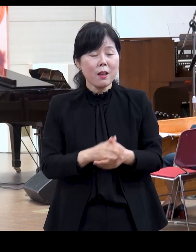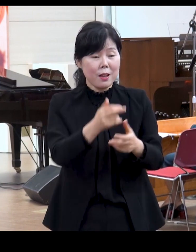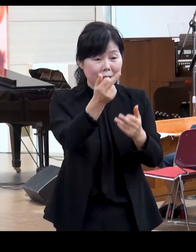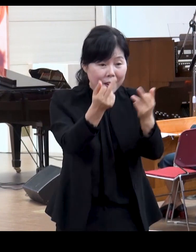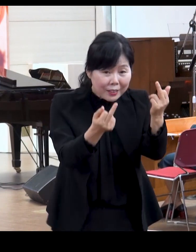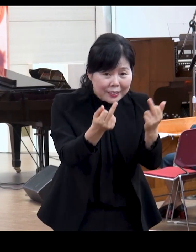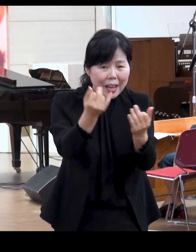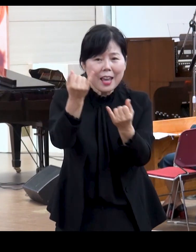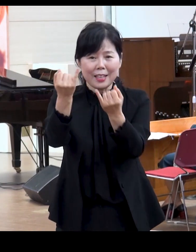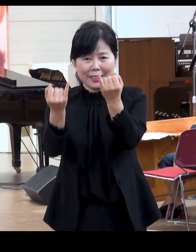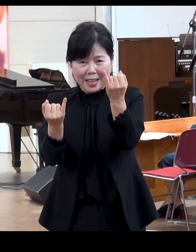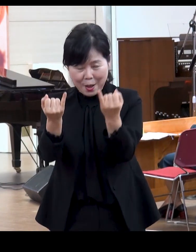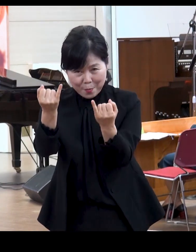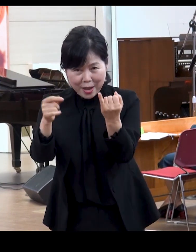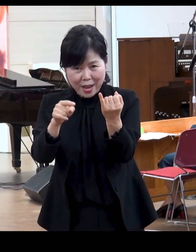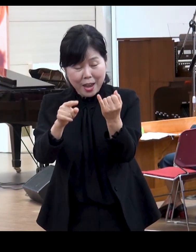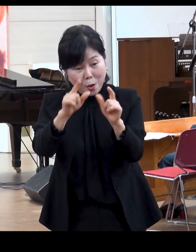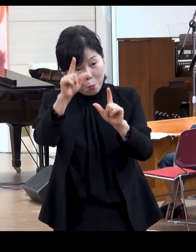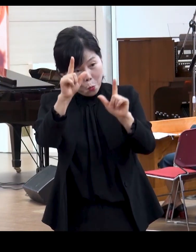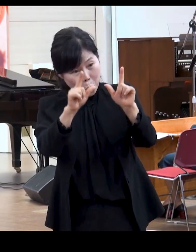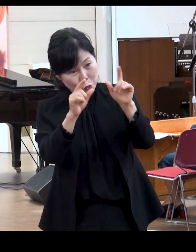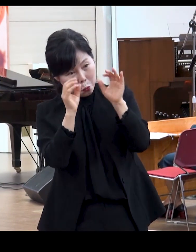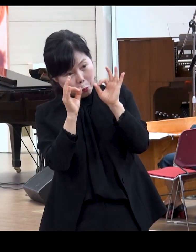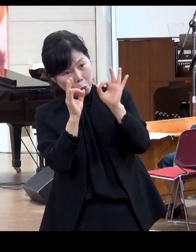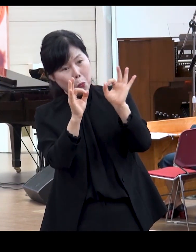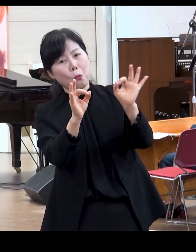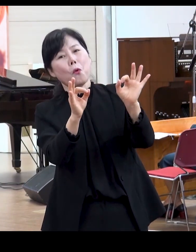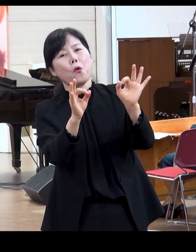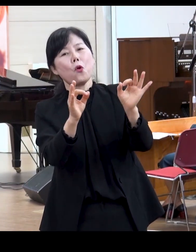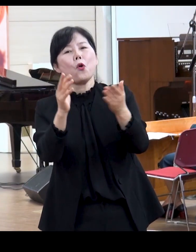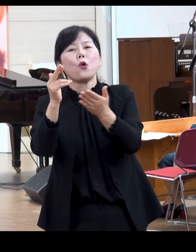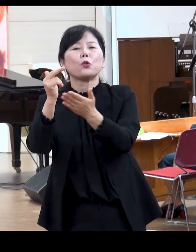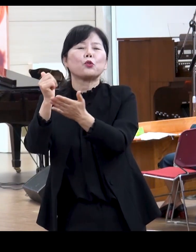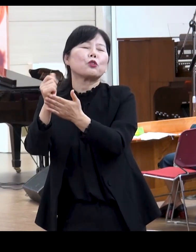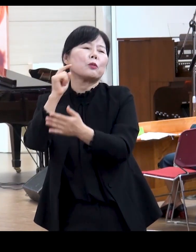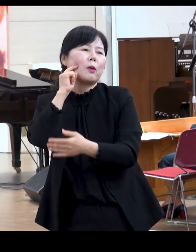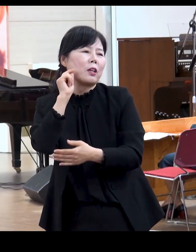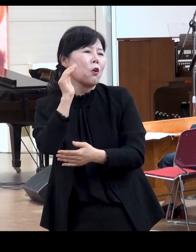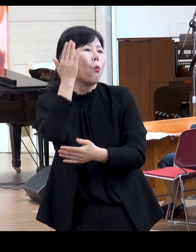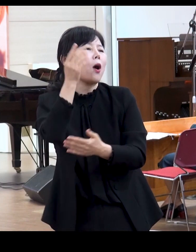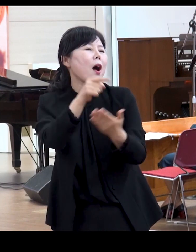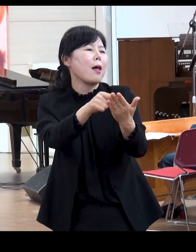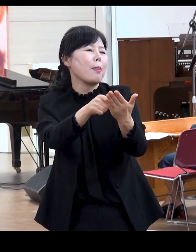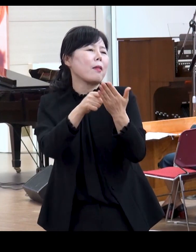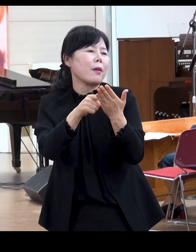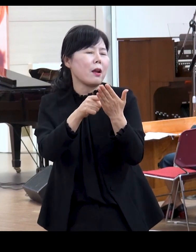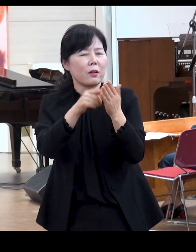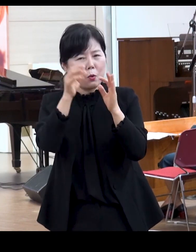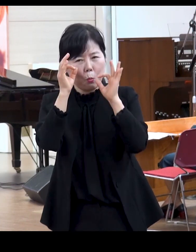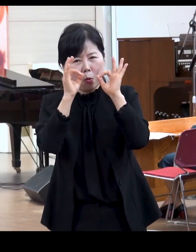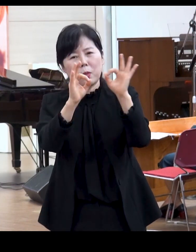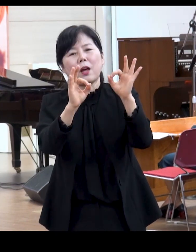그 형제, 그 자매의 그 모습 속에서 뭘 봐요? 주의 영광을 본다는 거예요.